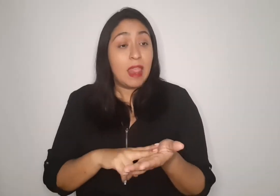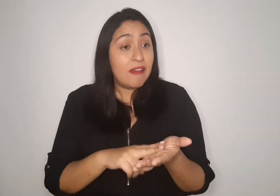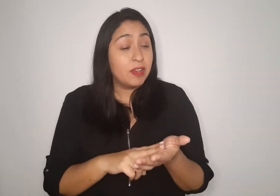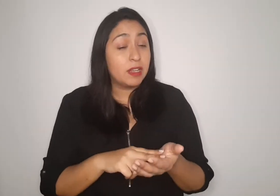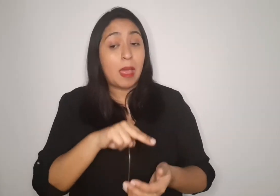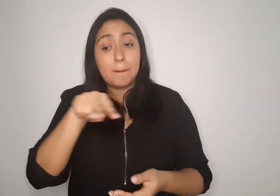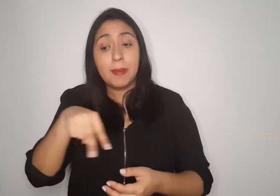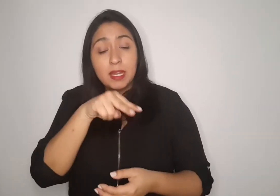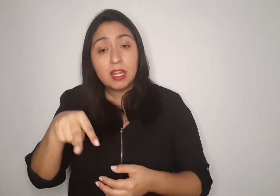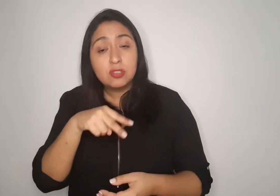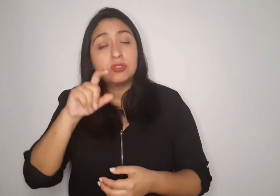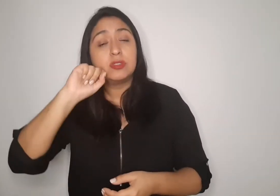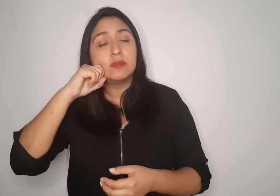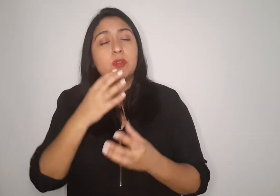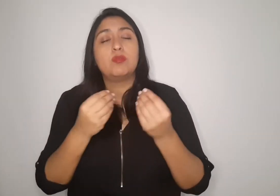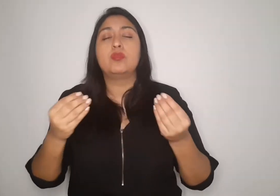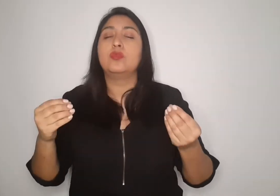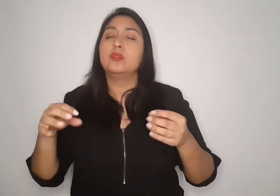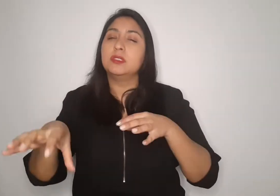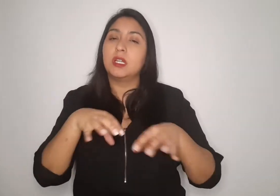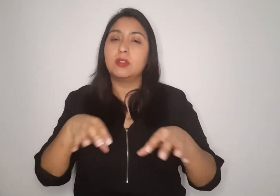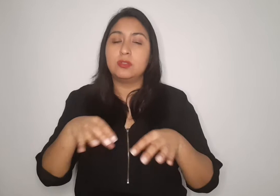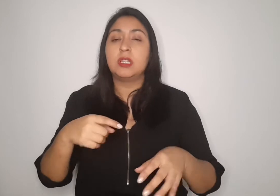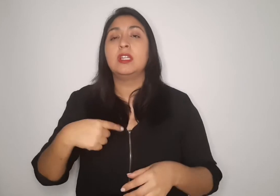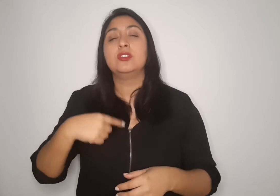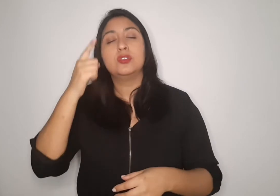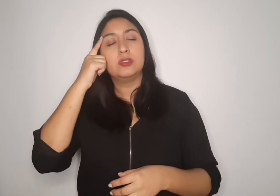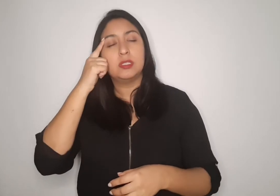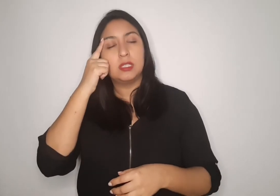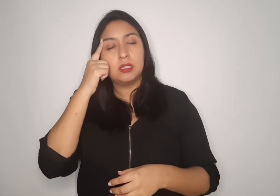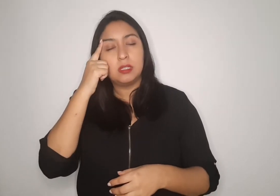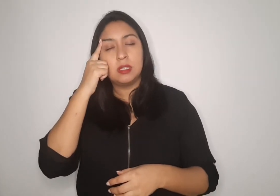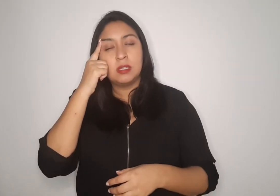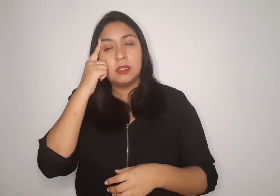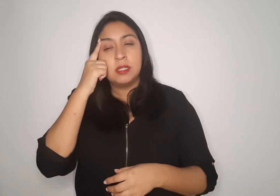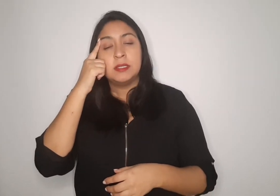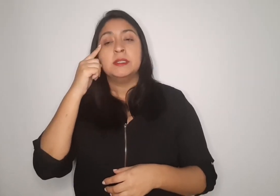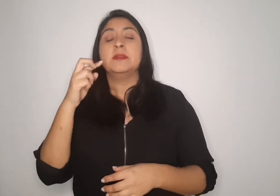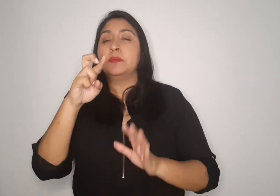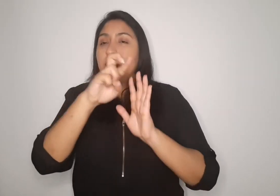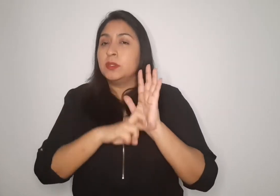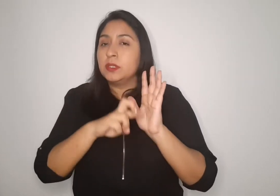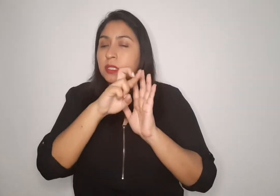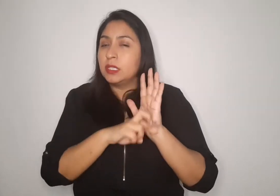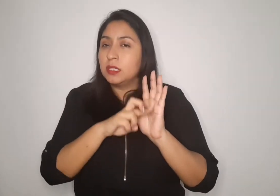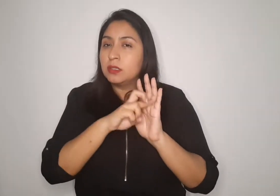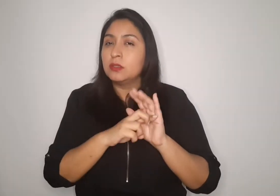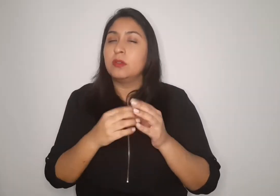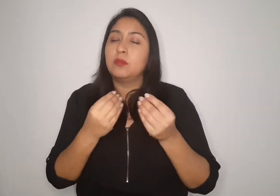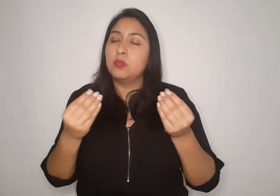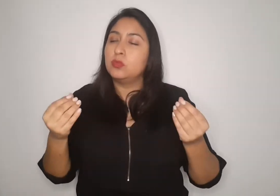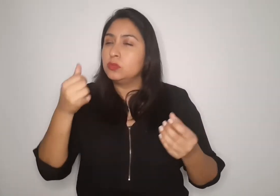muchísimas cosas, ¿eh? Yo tenía esa idea, ese proyecto desde hace bastante tiempo, de hacer una